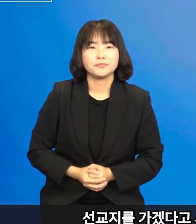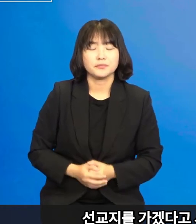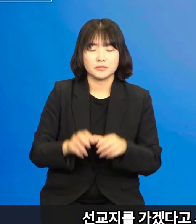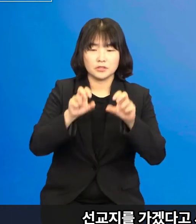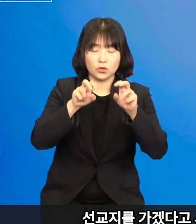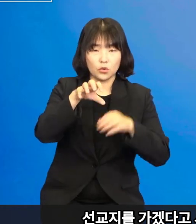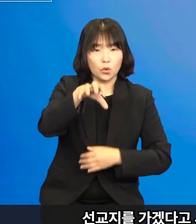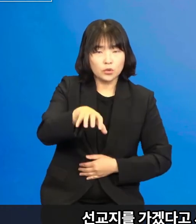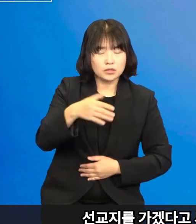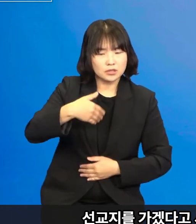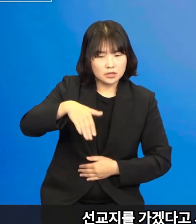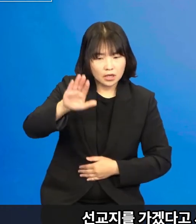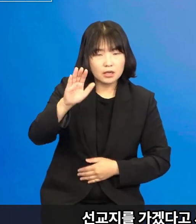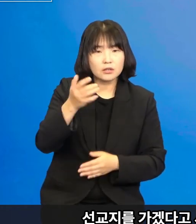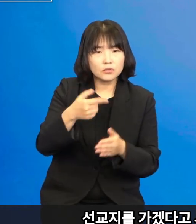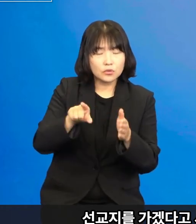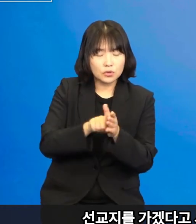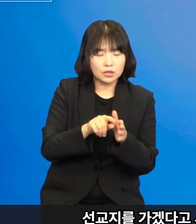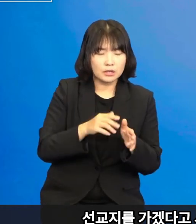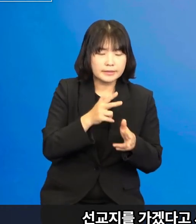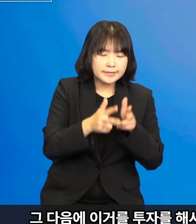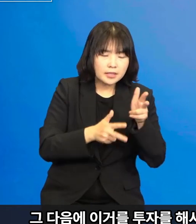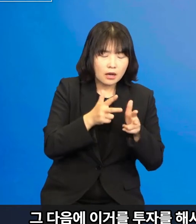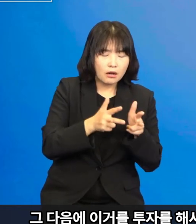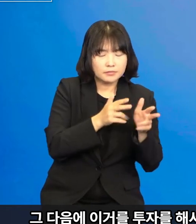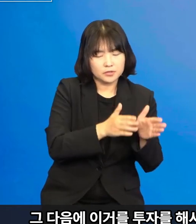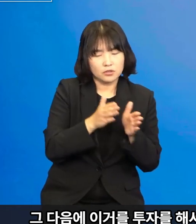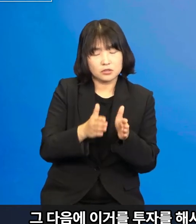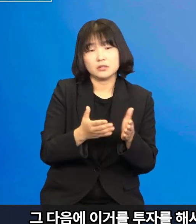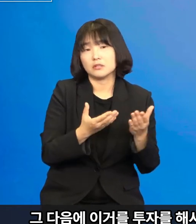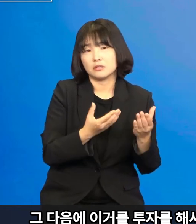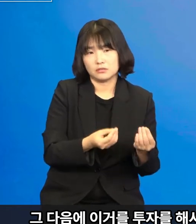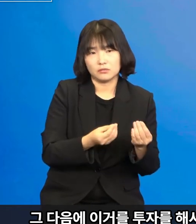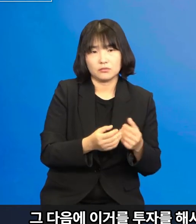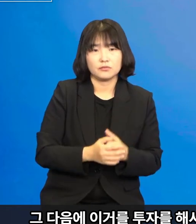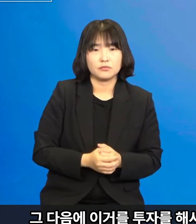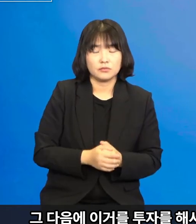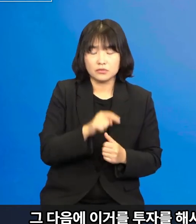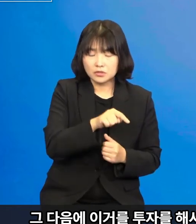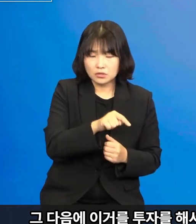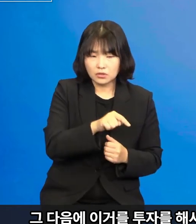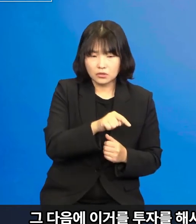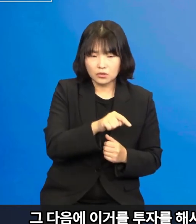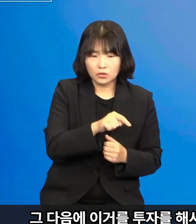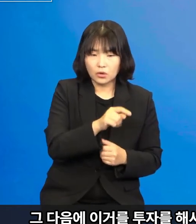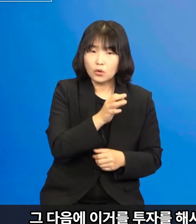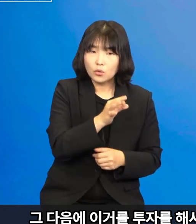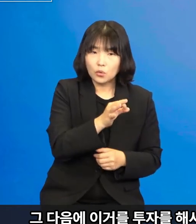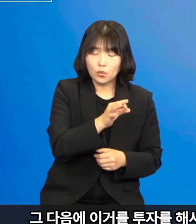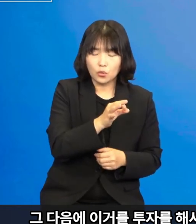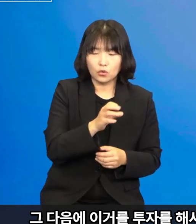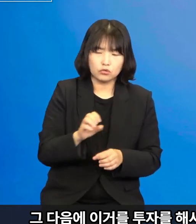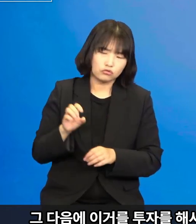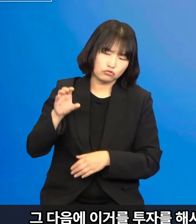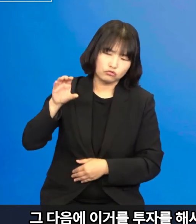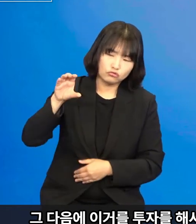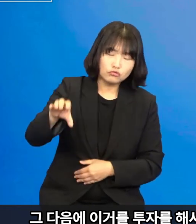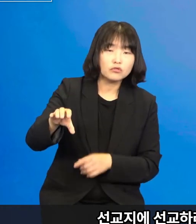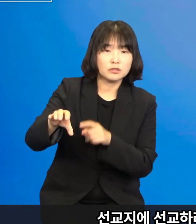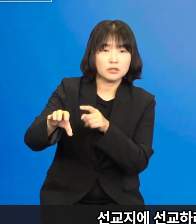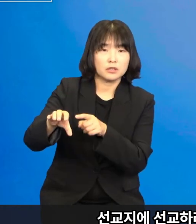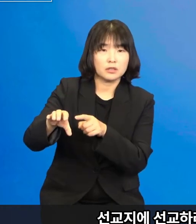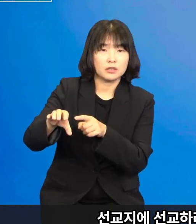선교지를 가겠다고 사업하시던 걸 정리를 했어요. 그 다음에 이거를 투자를 해서 재정을 좀 많이 모아서 뭐